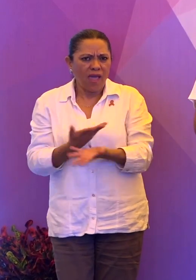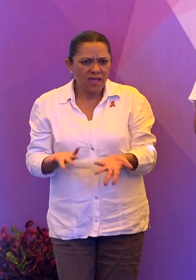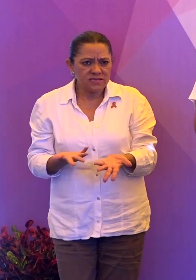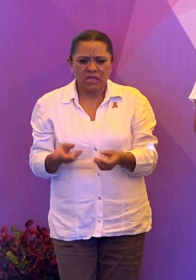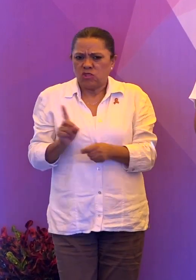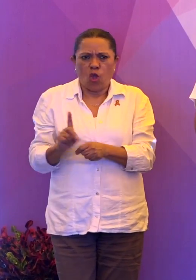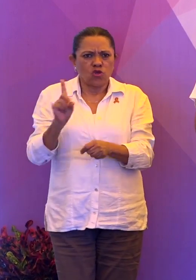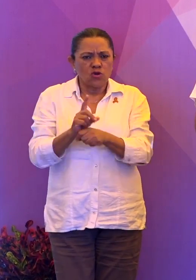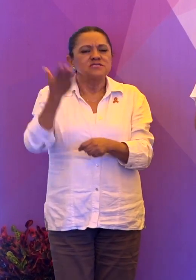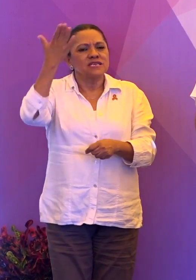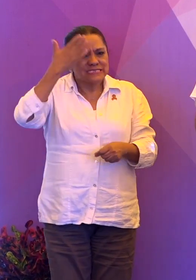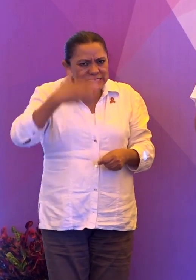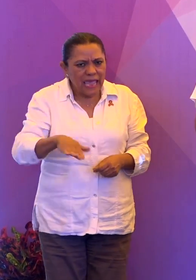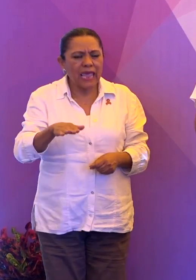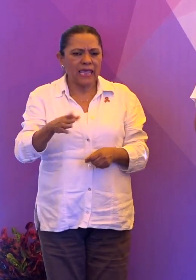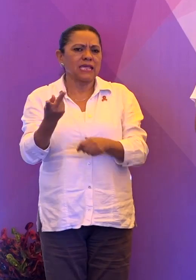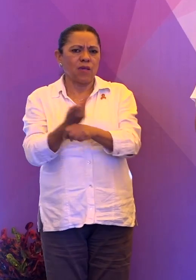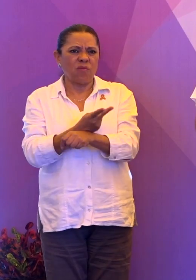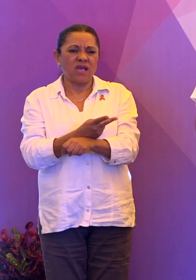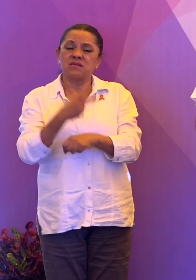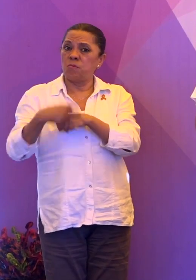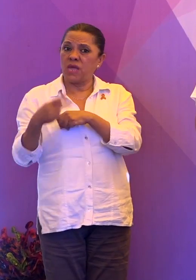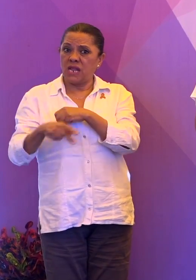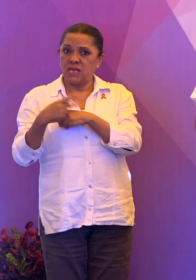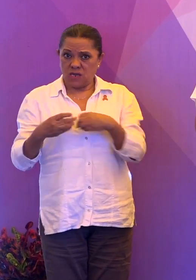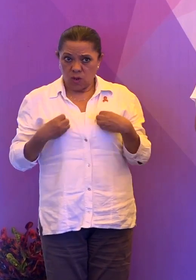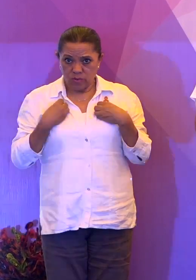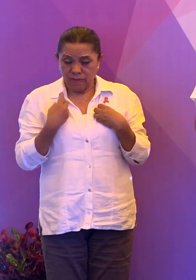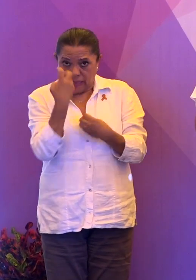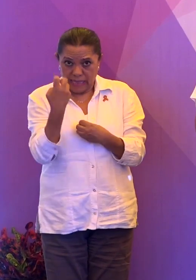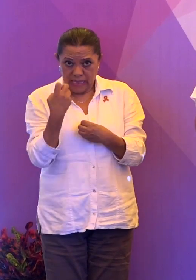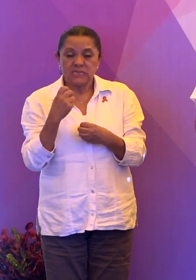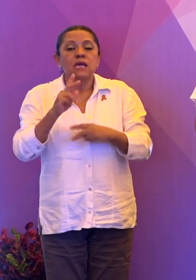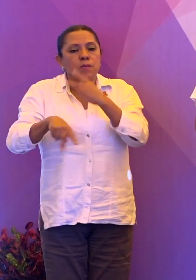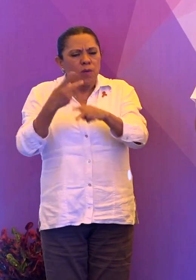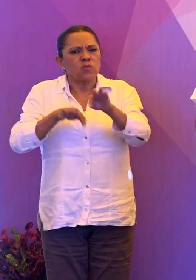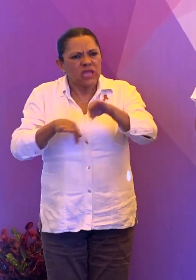día a día de la inseguridad que se vive. Y en eso créanme que vamos a trabajar. Y vamos a trabajar muy fuerte.